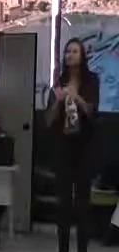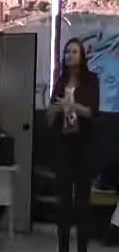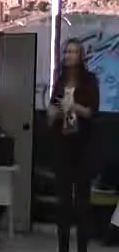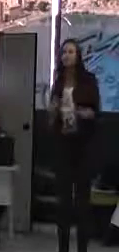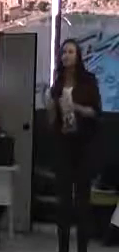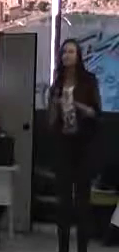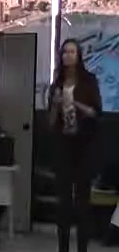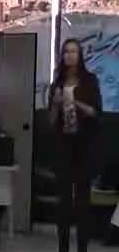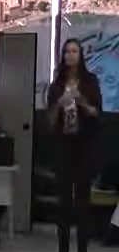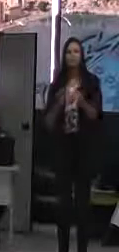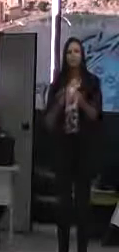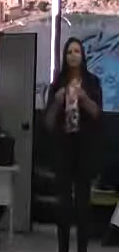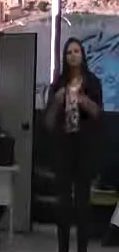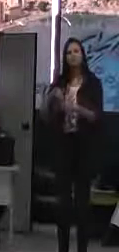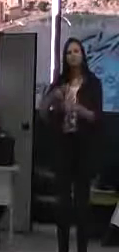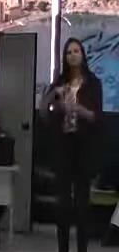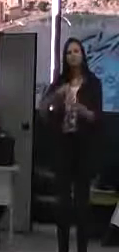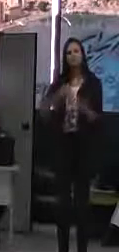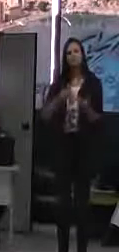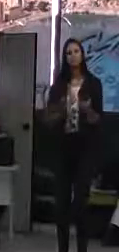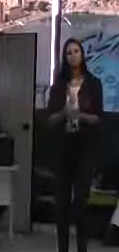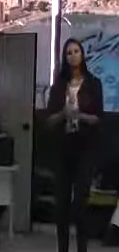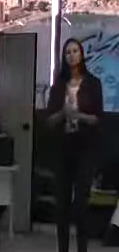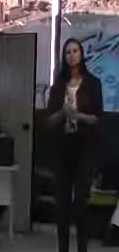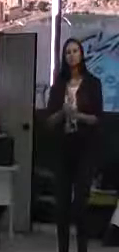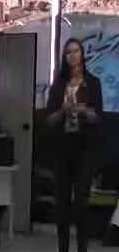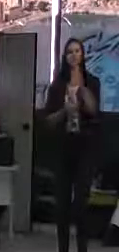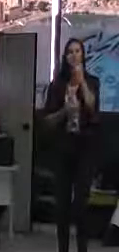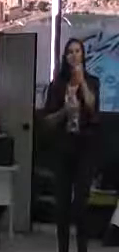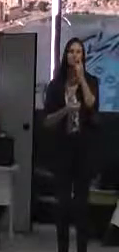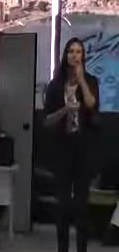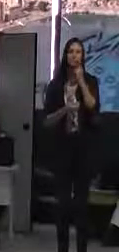de estar aqui no nosso município. E